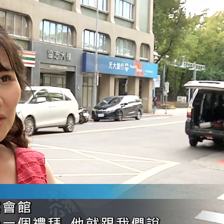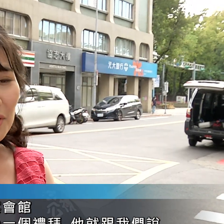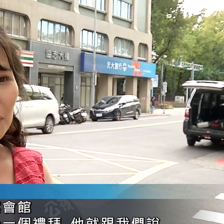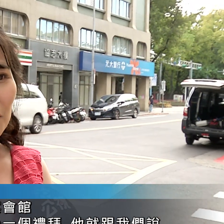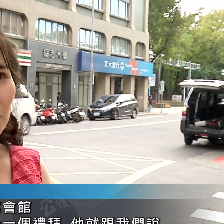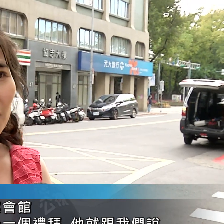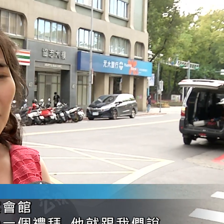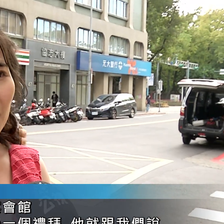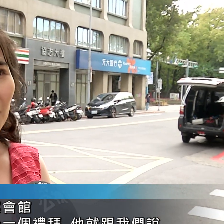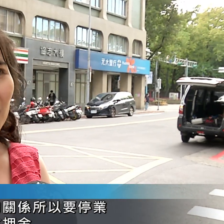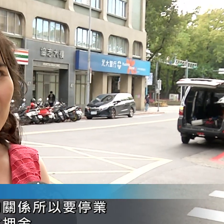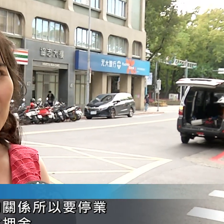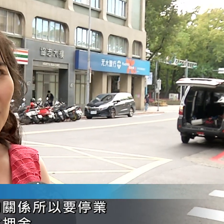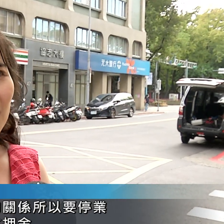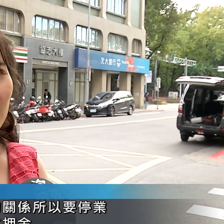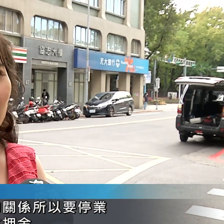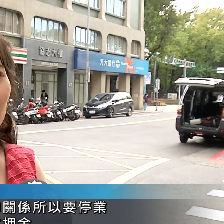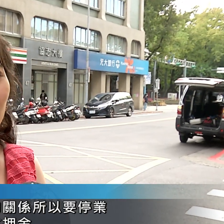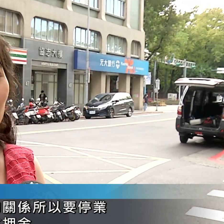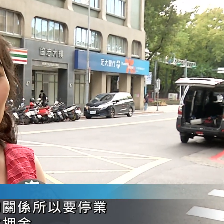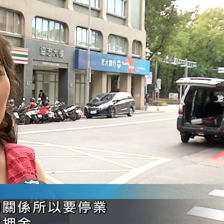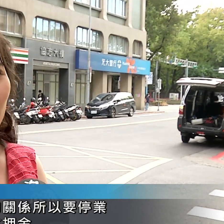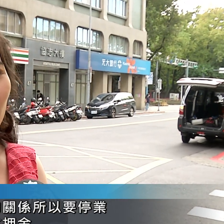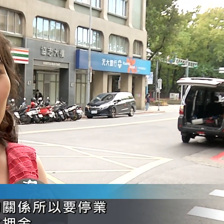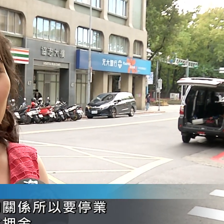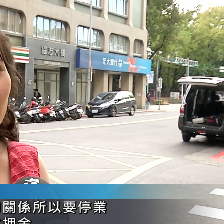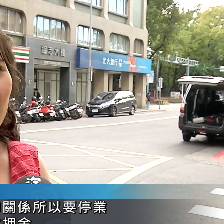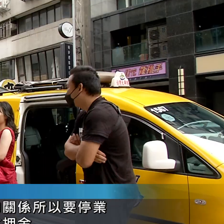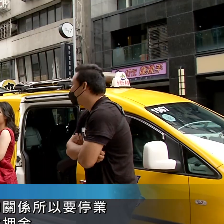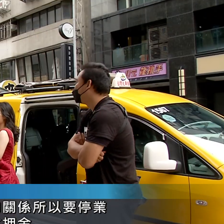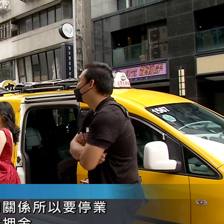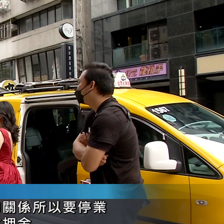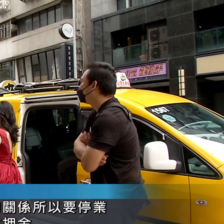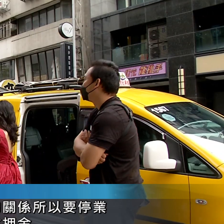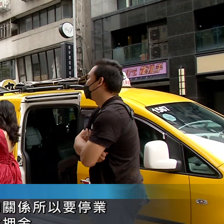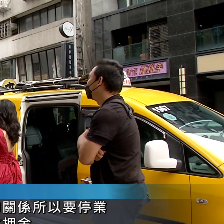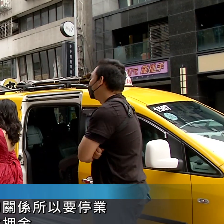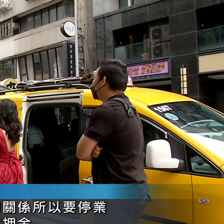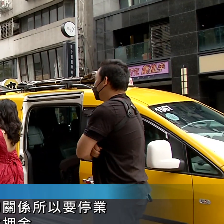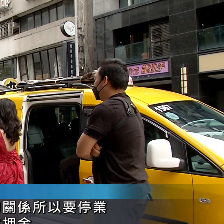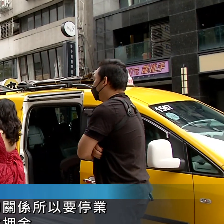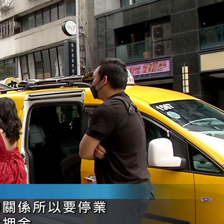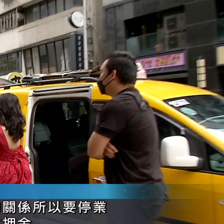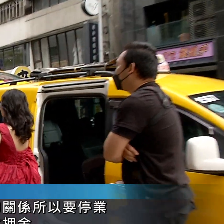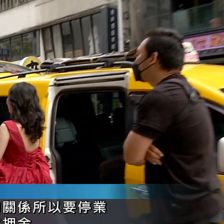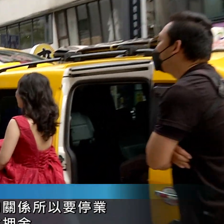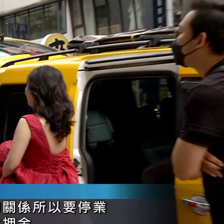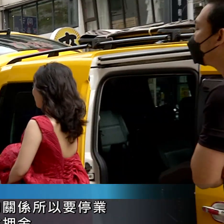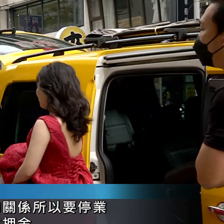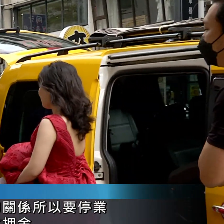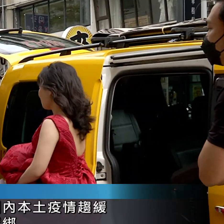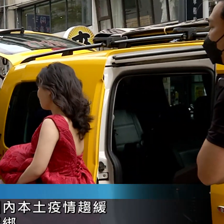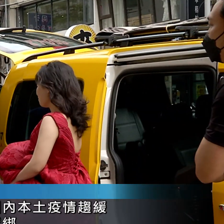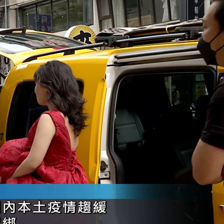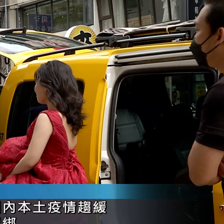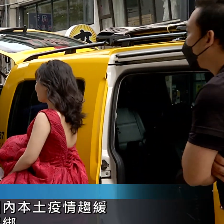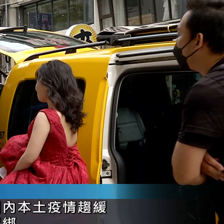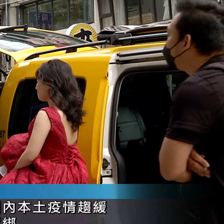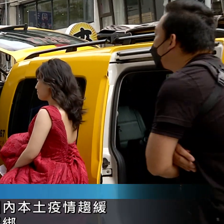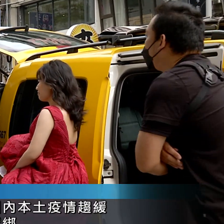我们说，他们因为疫情的关系，所以要停业，就叫我们回去。就是拿押金的。 好不容易等到